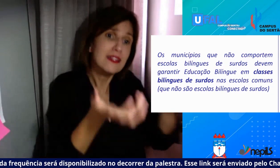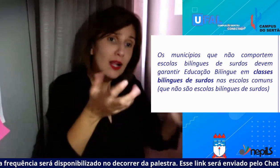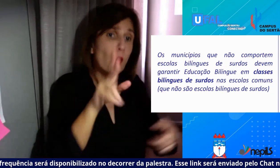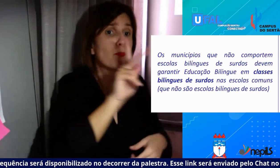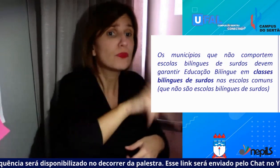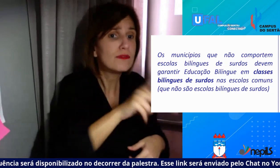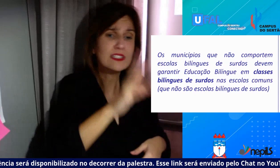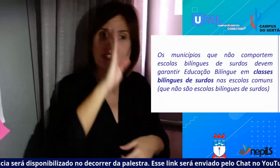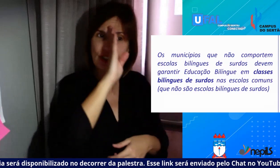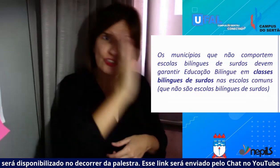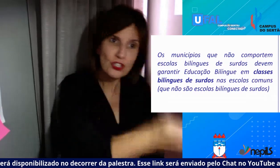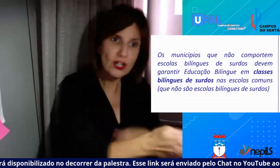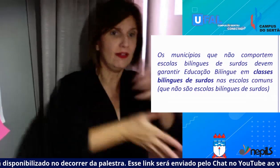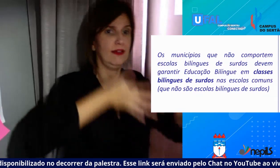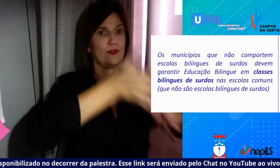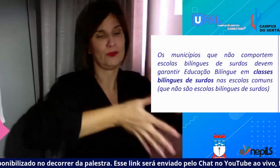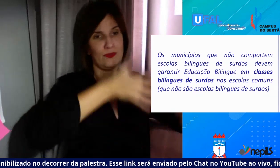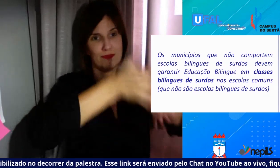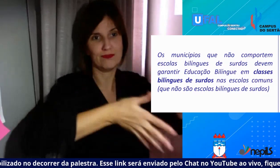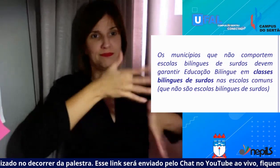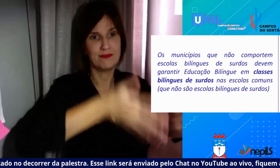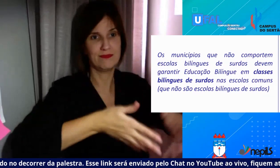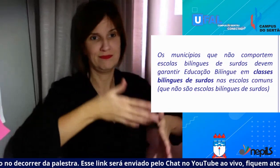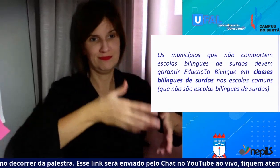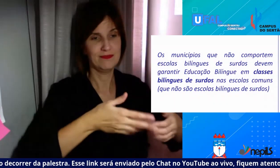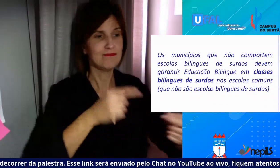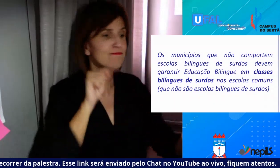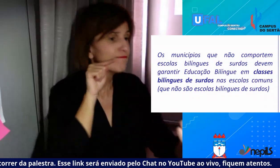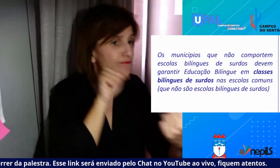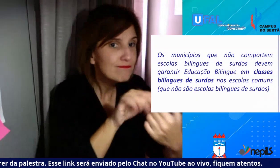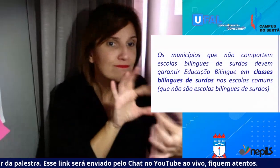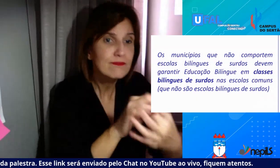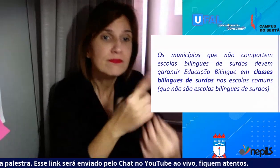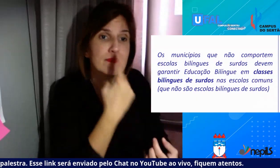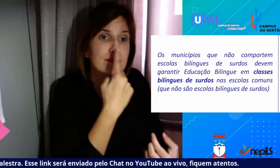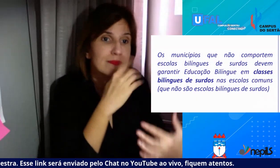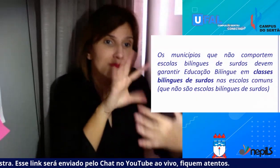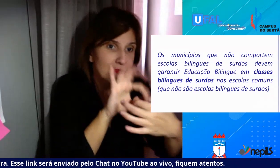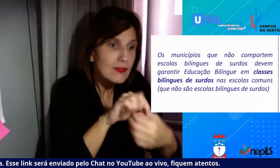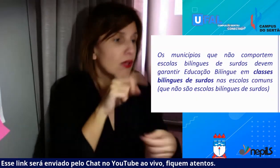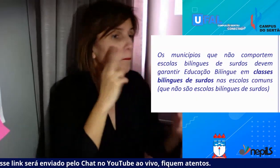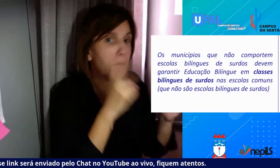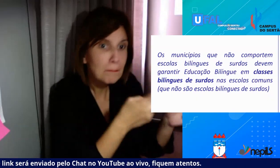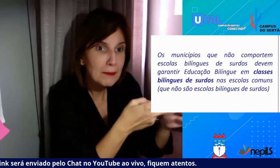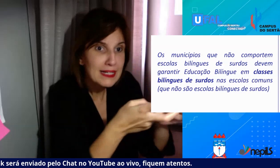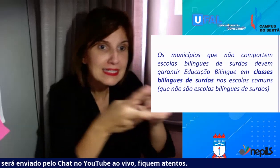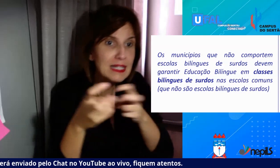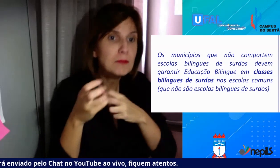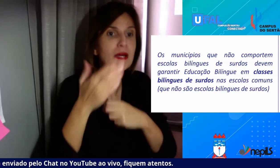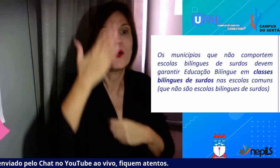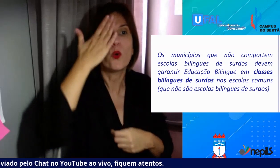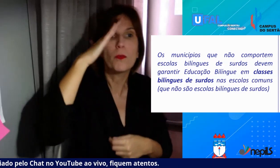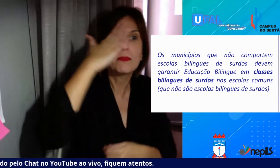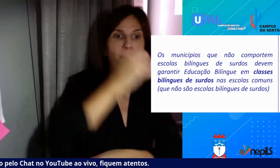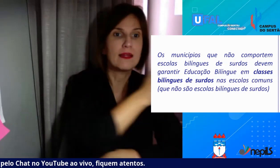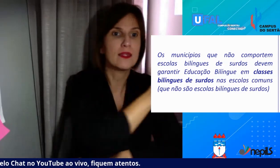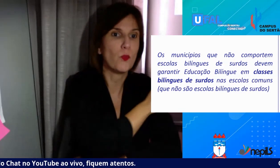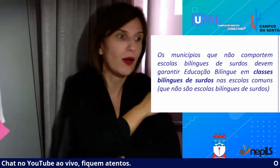que a educação bilíngue se dê a partir dos intérpretes, e sim que ela se dê com a língua de instrução, a língua de